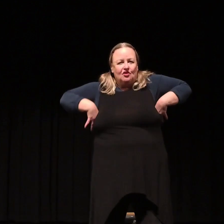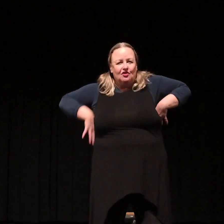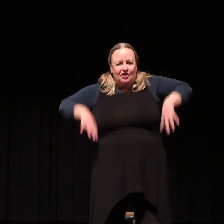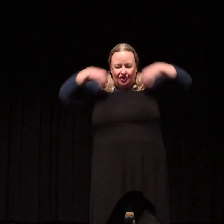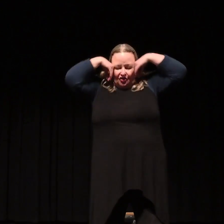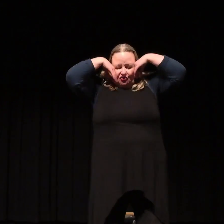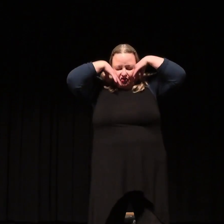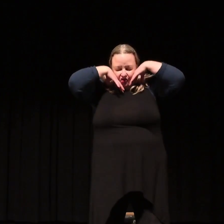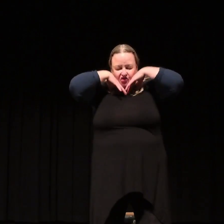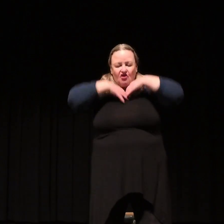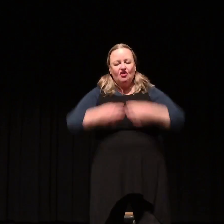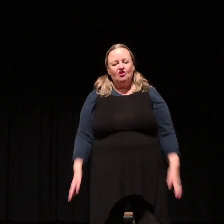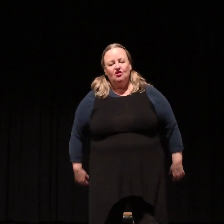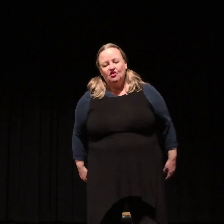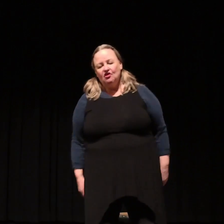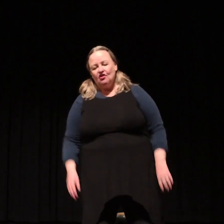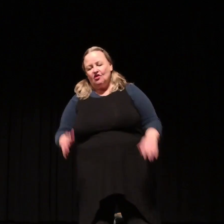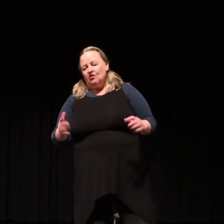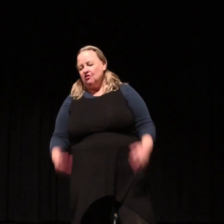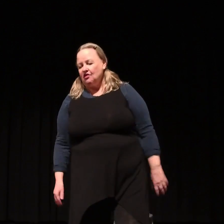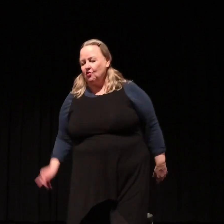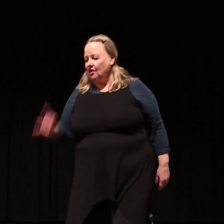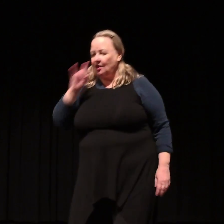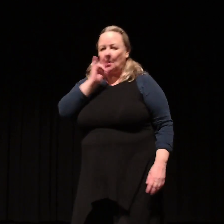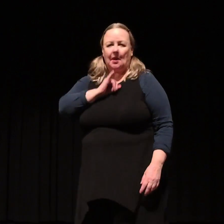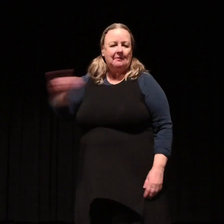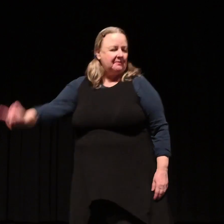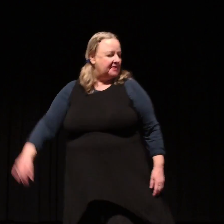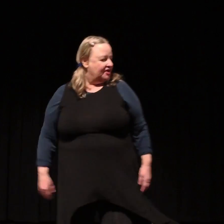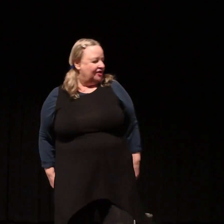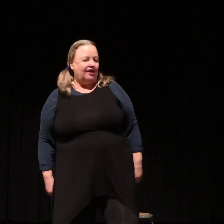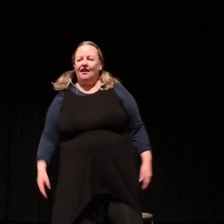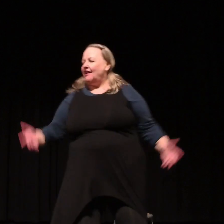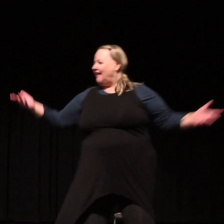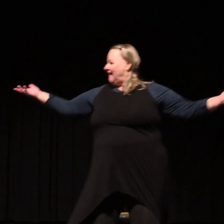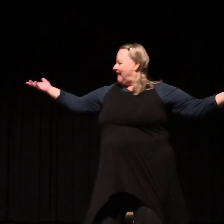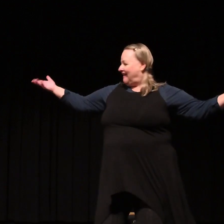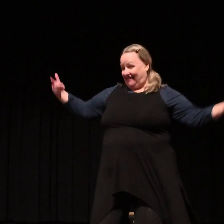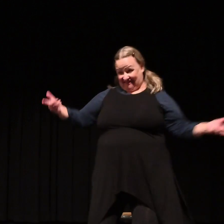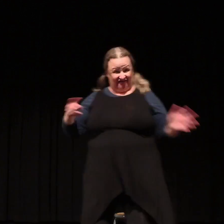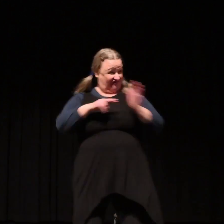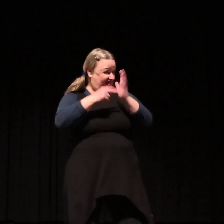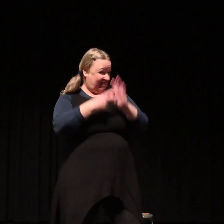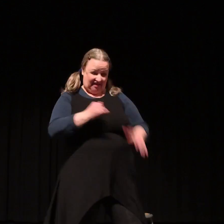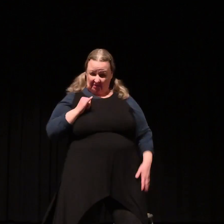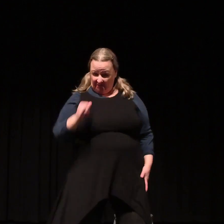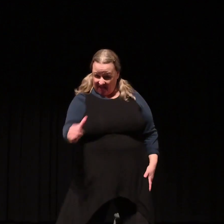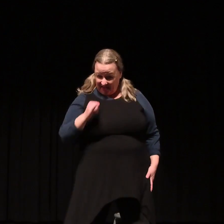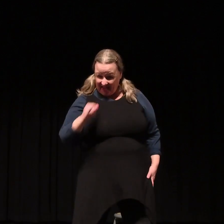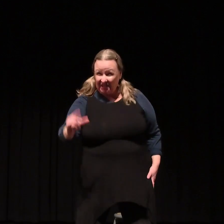suis en train de suer, là. Ouh! Oh là là! Hey, c'est incroyable, ça. Ouh!